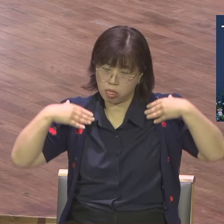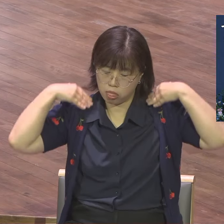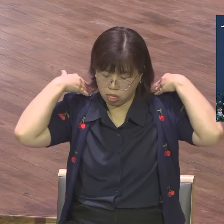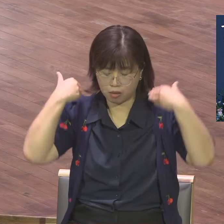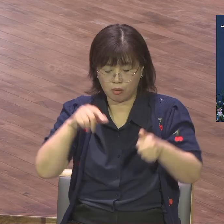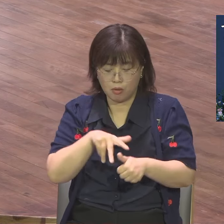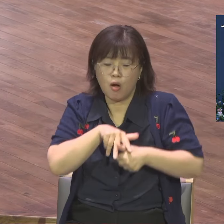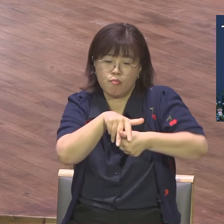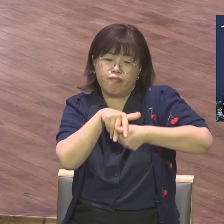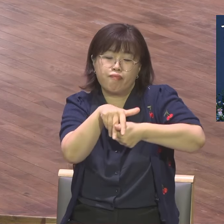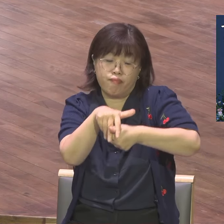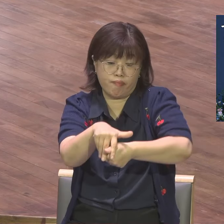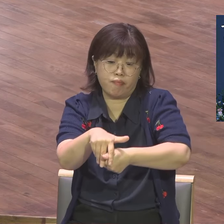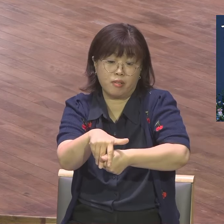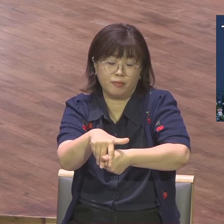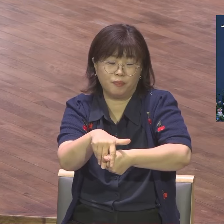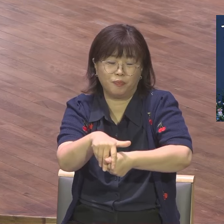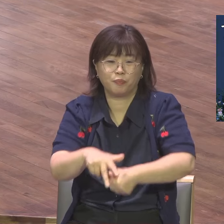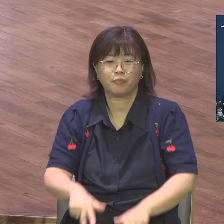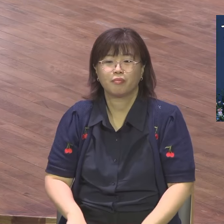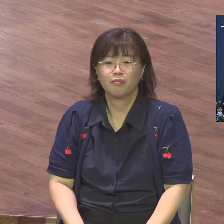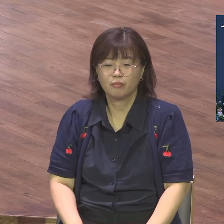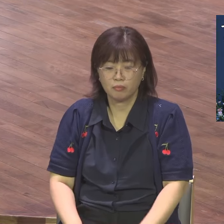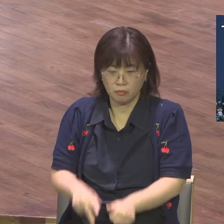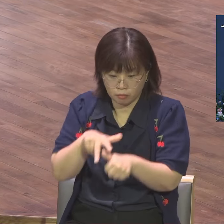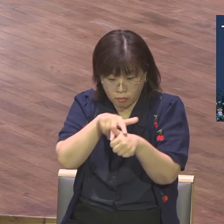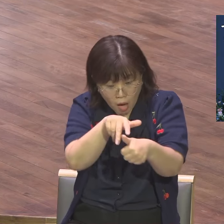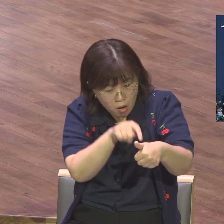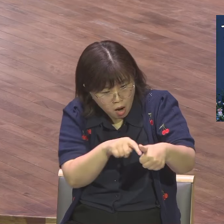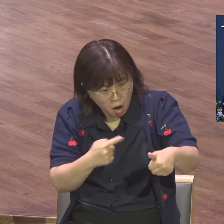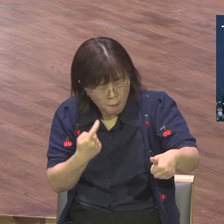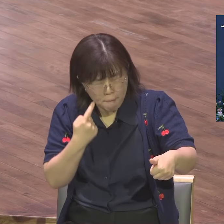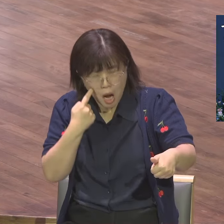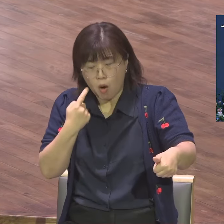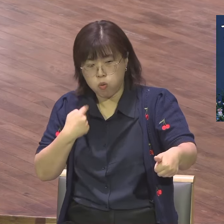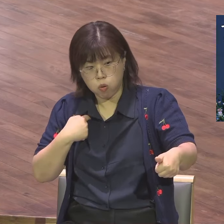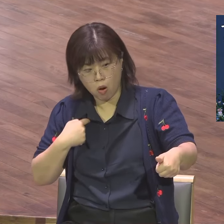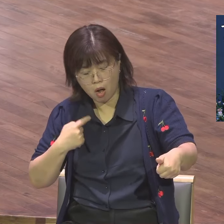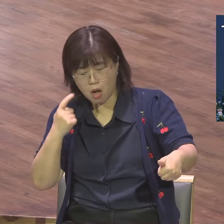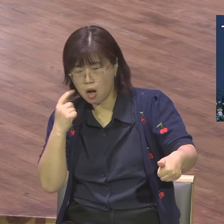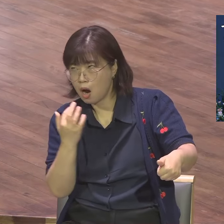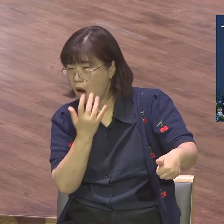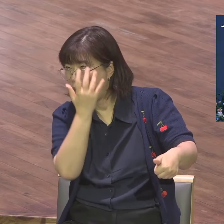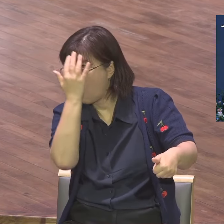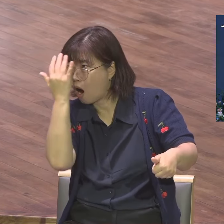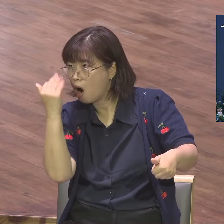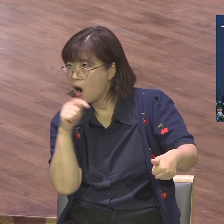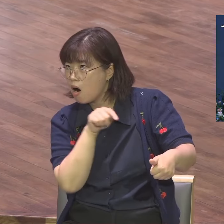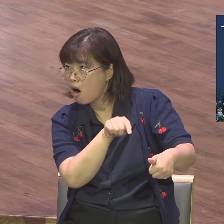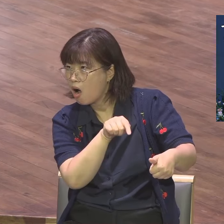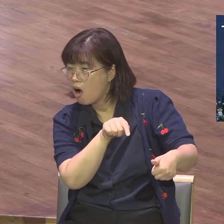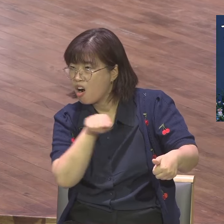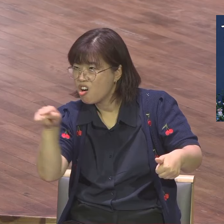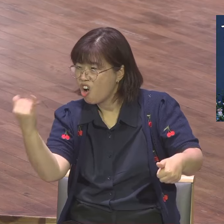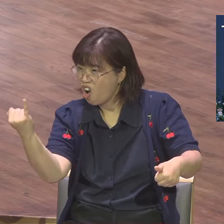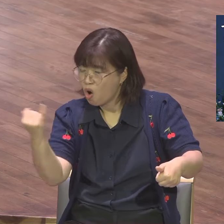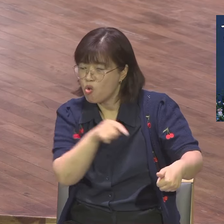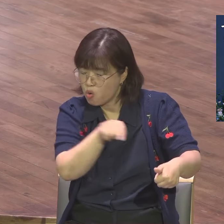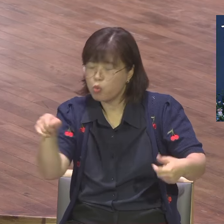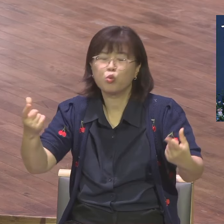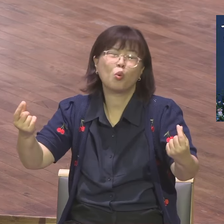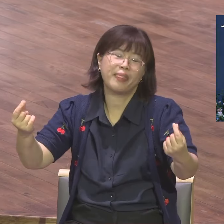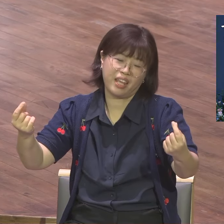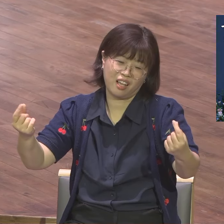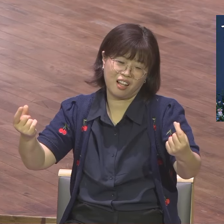솔로몬은요 술람미 여인이 가진 젊음으로도 발상되는 매혹적인 아름다움을